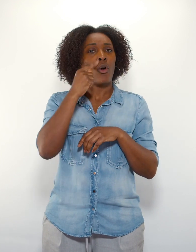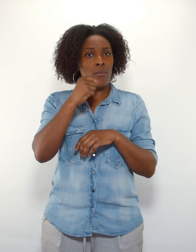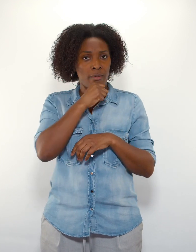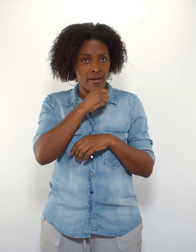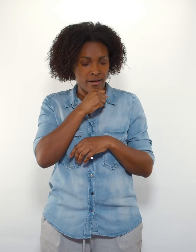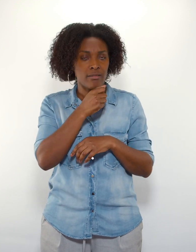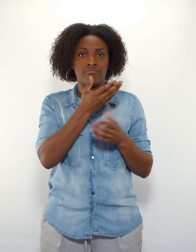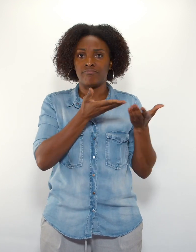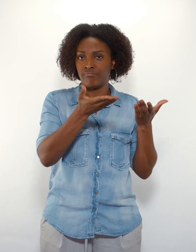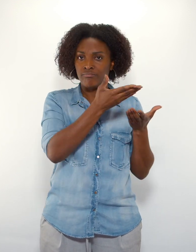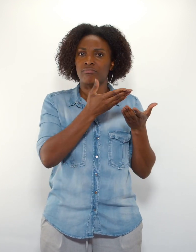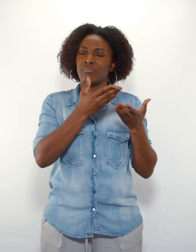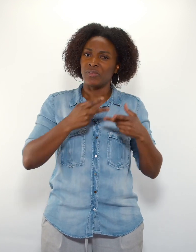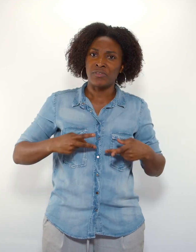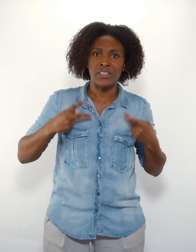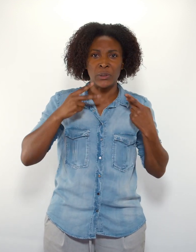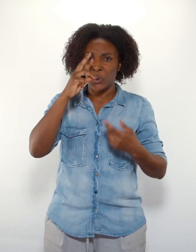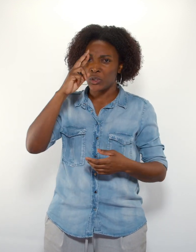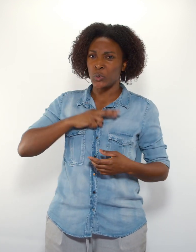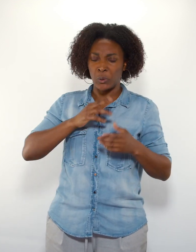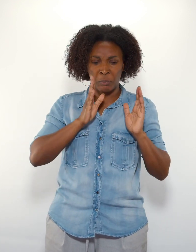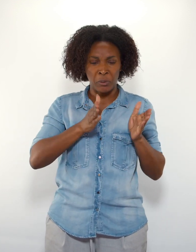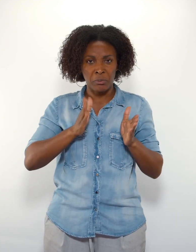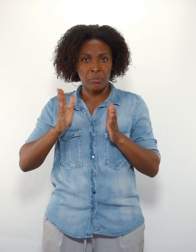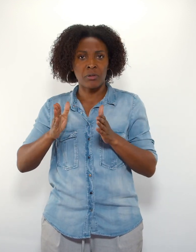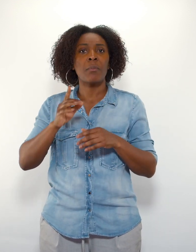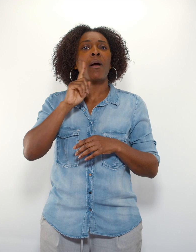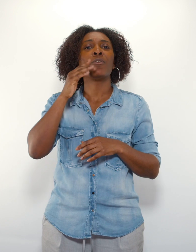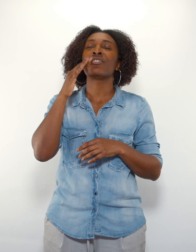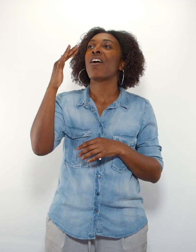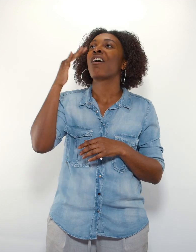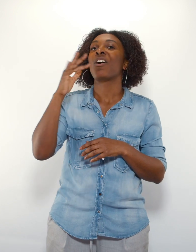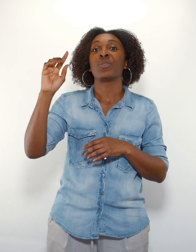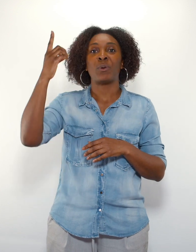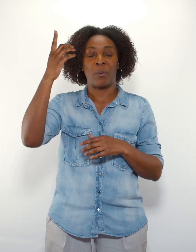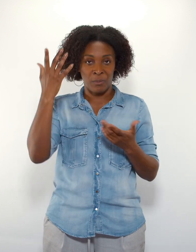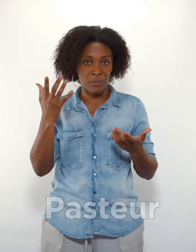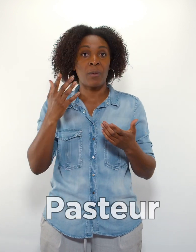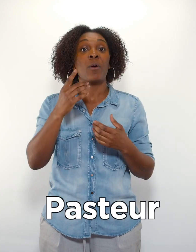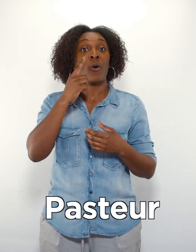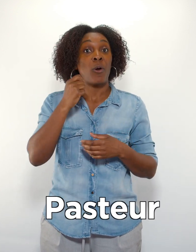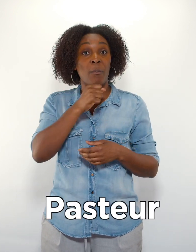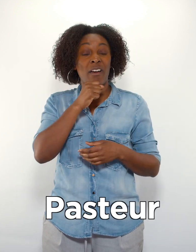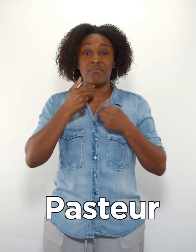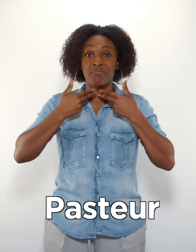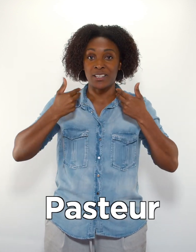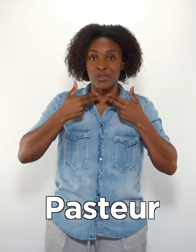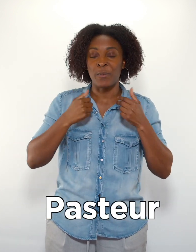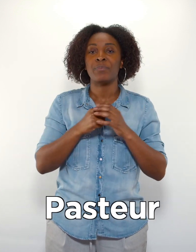-père, avaient une vie religieuse très pieuse. Ma mère chantait les louanges du Seigneur et mon grand-père avait été pasteur. À l'âge de 6